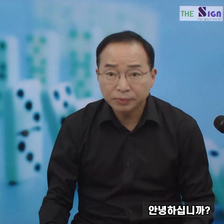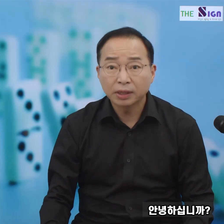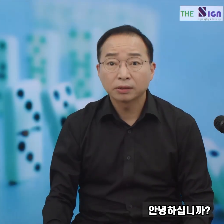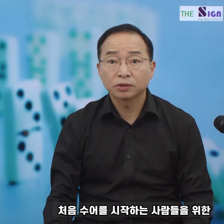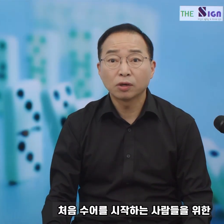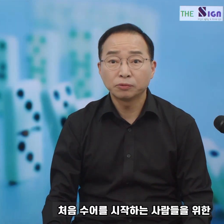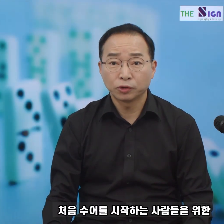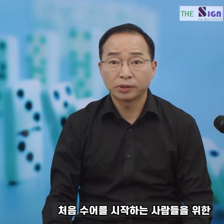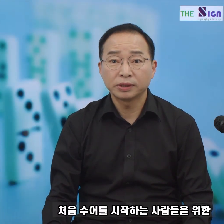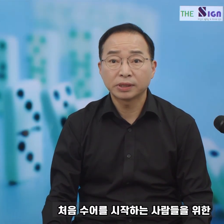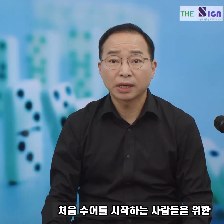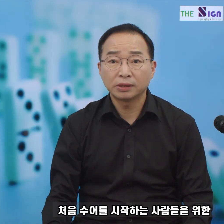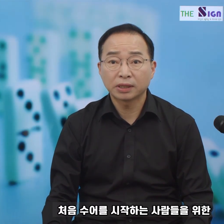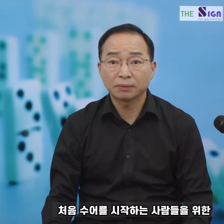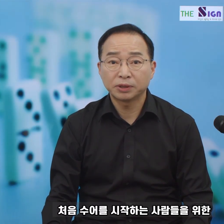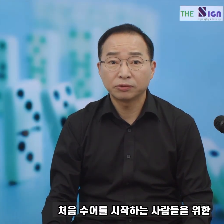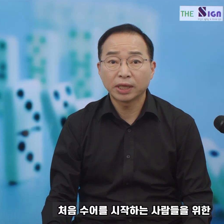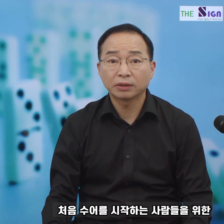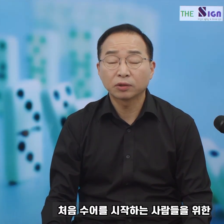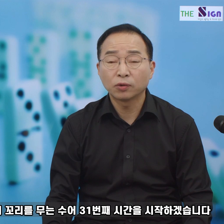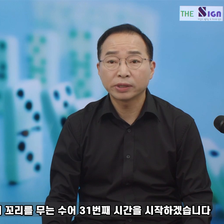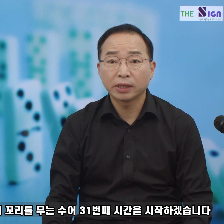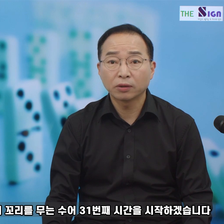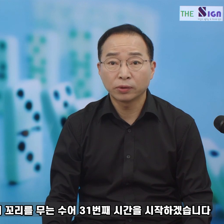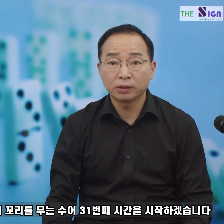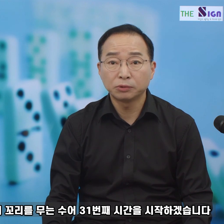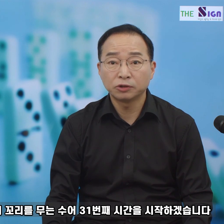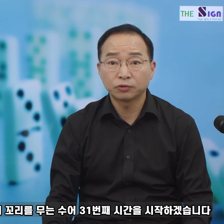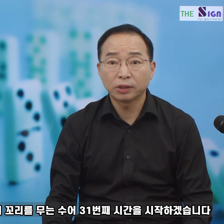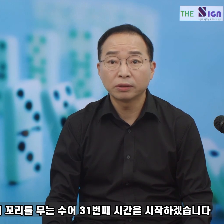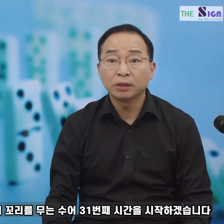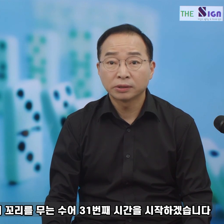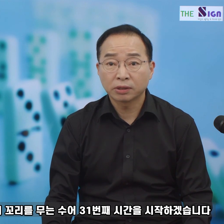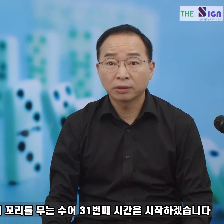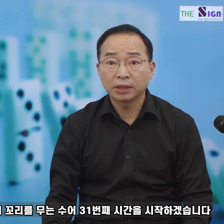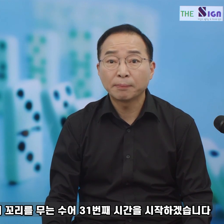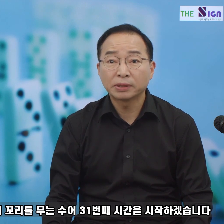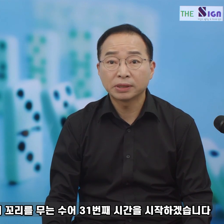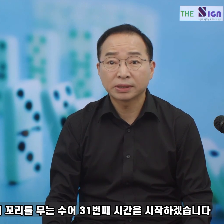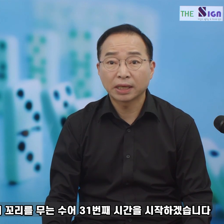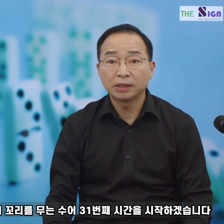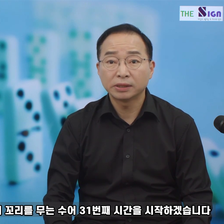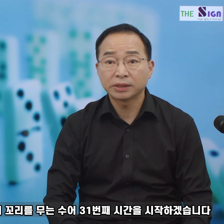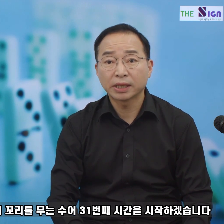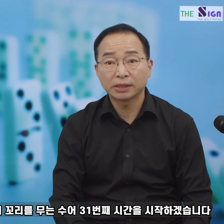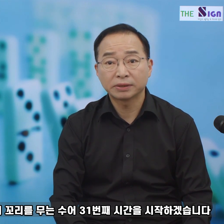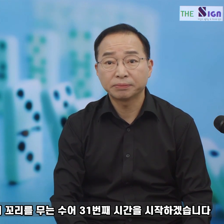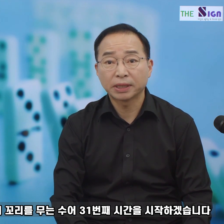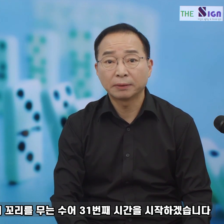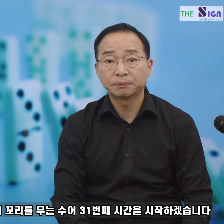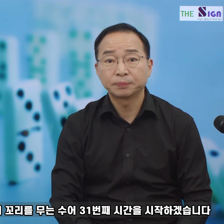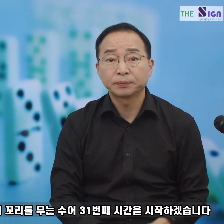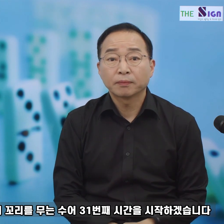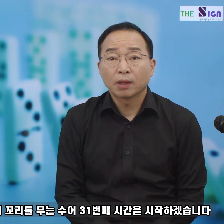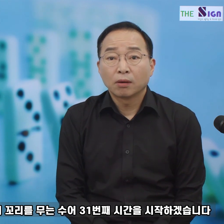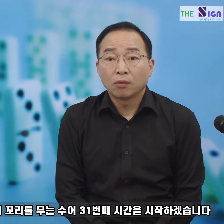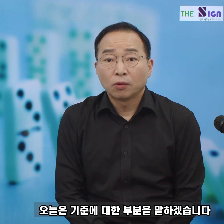안녕하십니까. 처음 수어를 시작하는 사람들을 위한 꼬리에 꼬리를 무는 수어 31번째 시간을 시작하겠습니다.